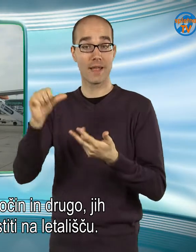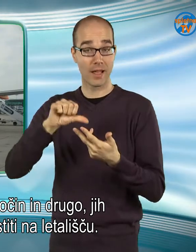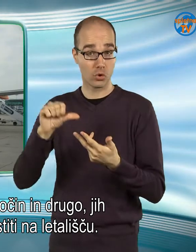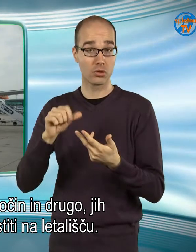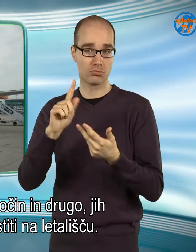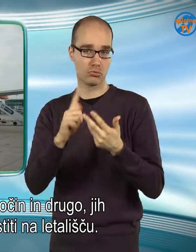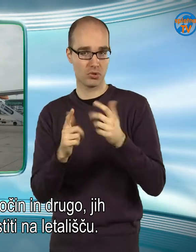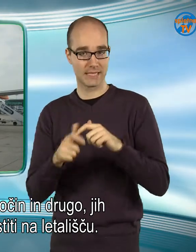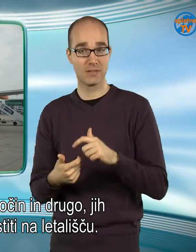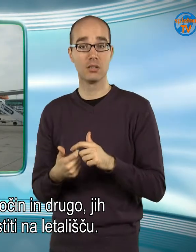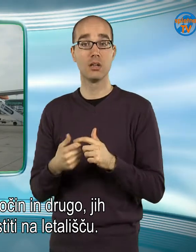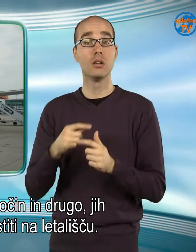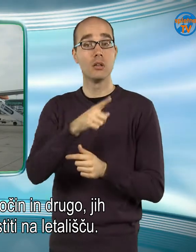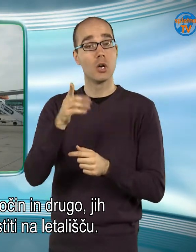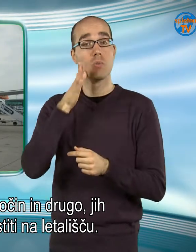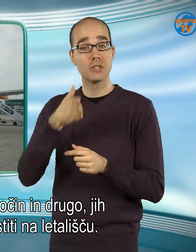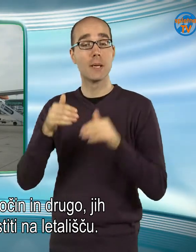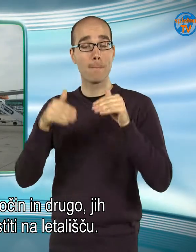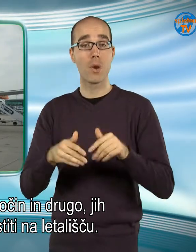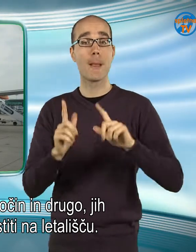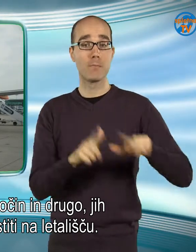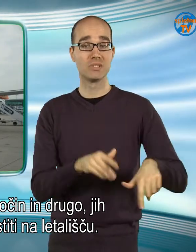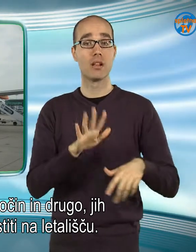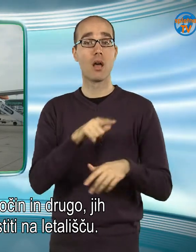jih boste morali pustiti na letališču.